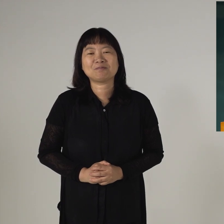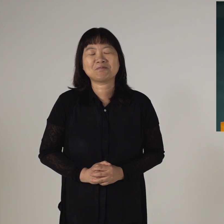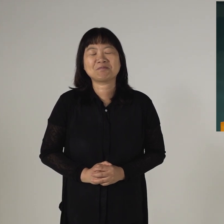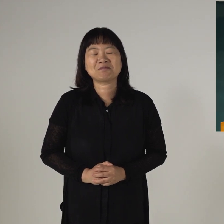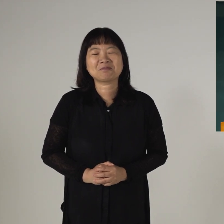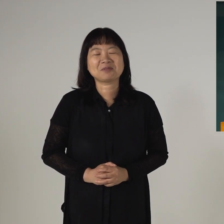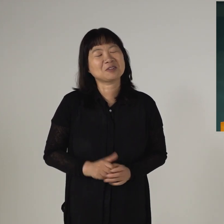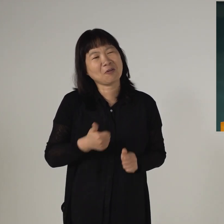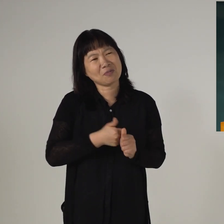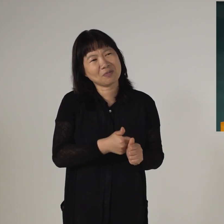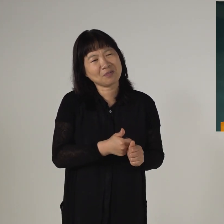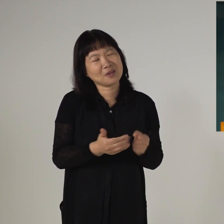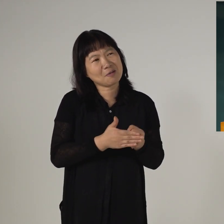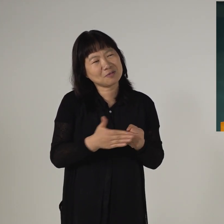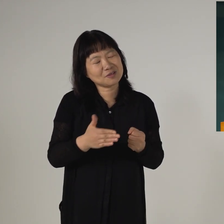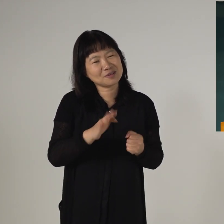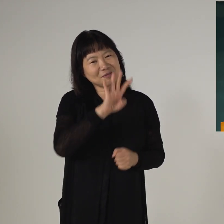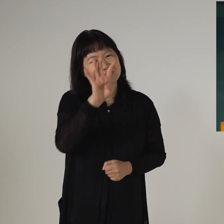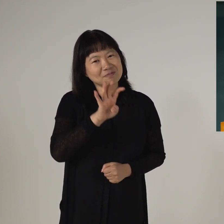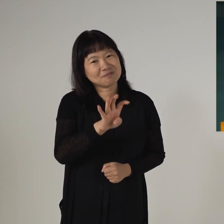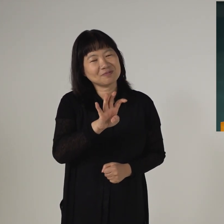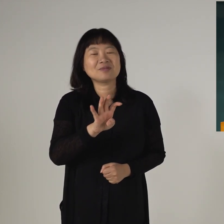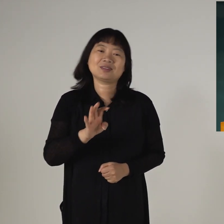뿌리가 되어서 그런지 몰라도